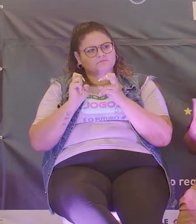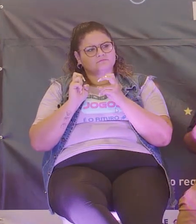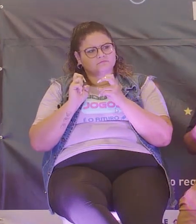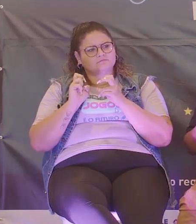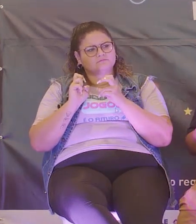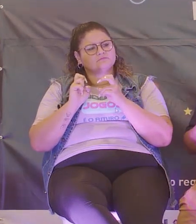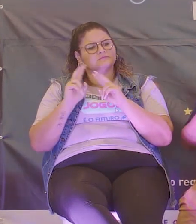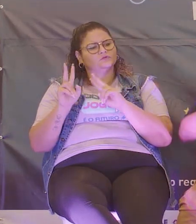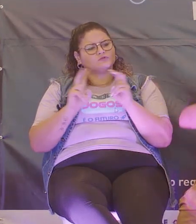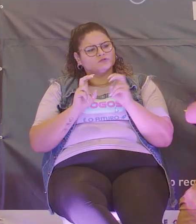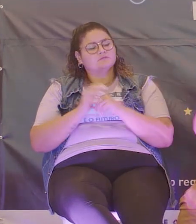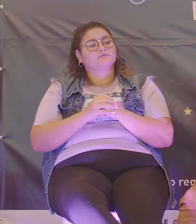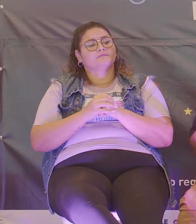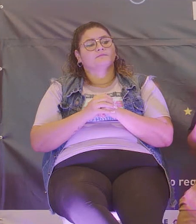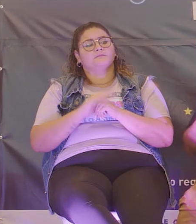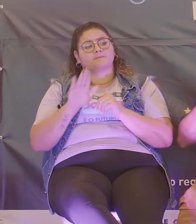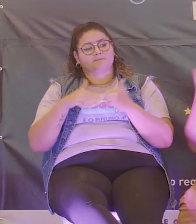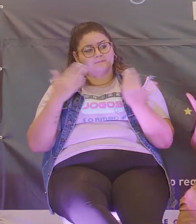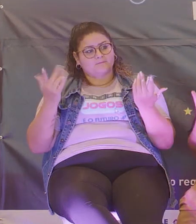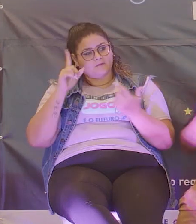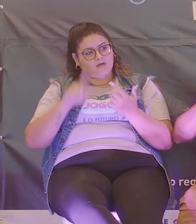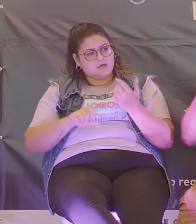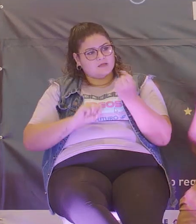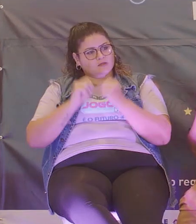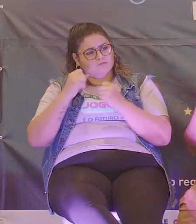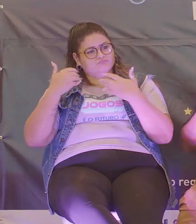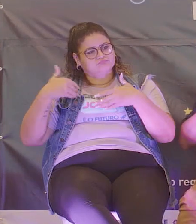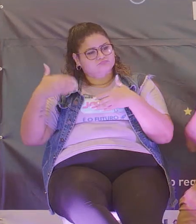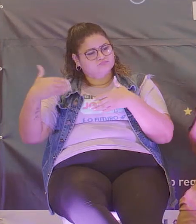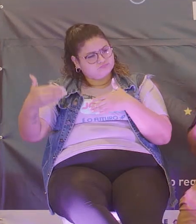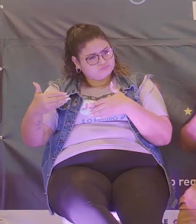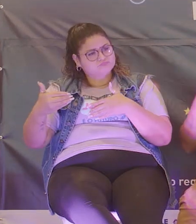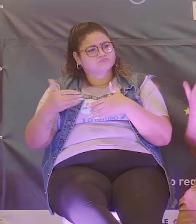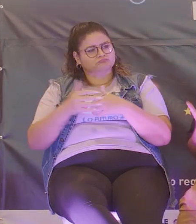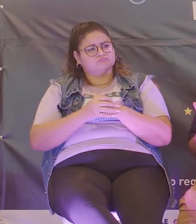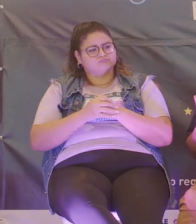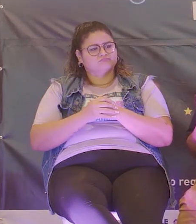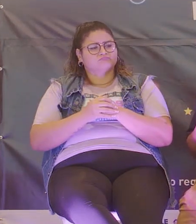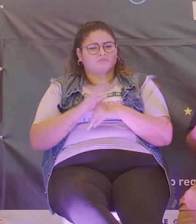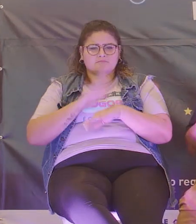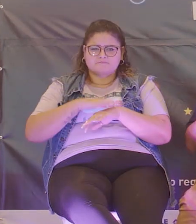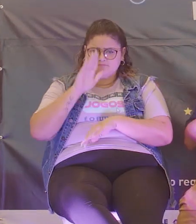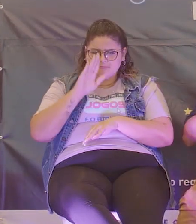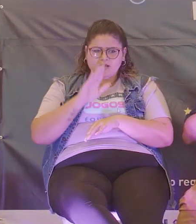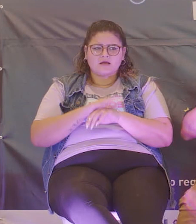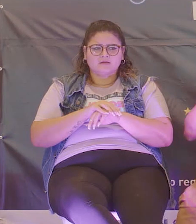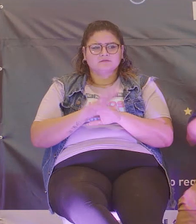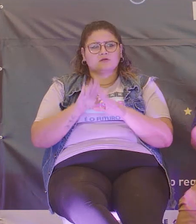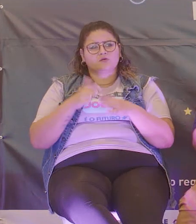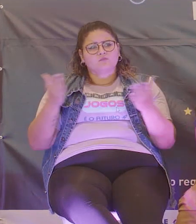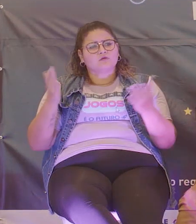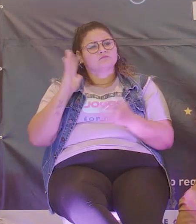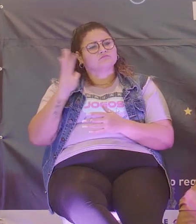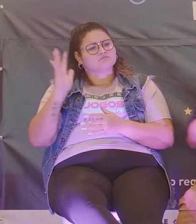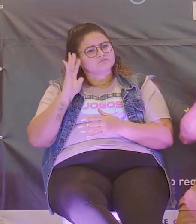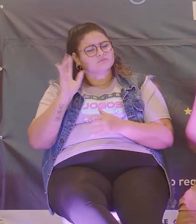relação a 2021. Então é uma indústria que está crescendo, está se desenvolvendo, está se especializando cada vez mais. E quando você para olhar, teve